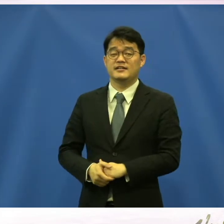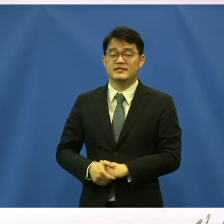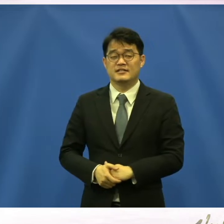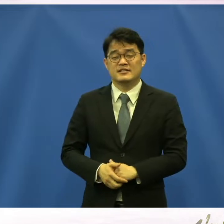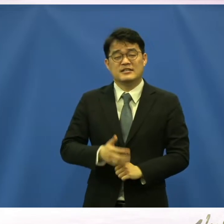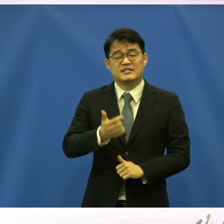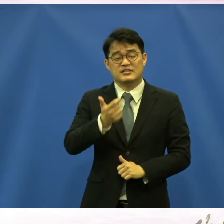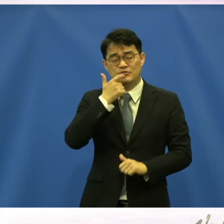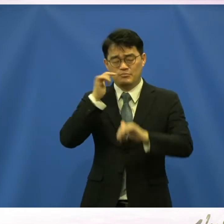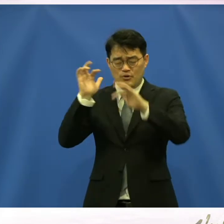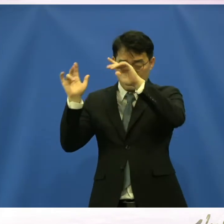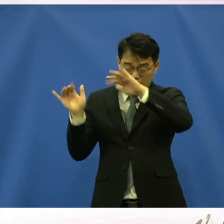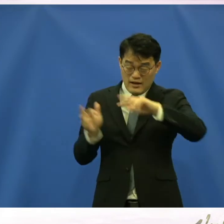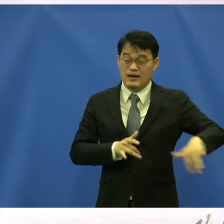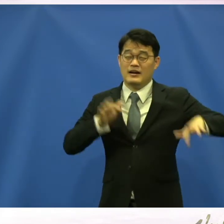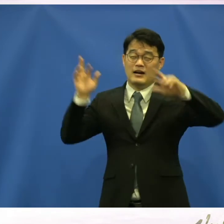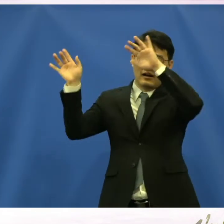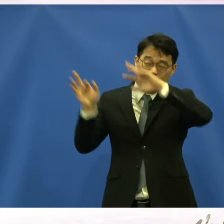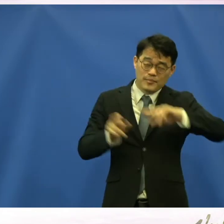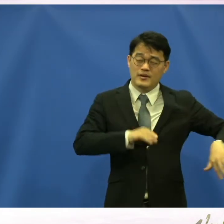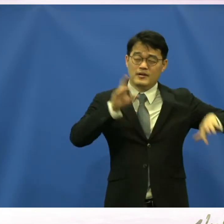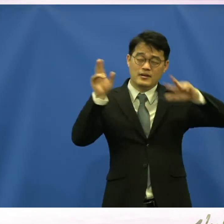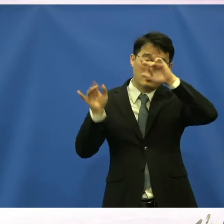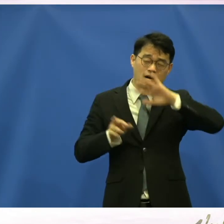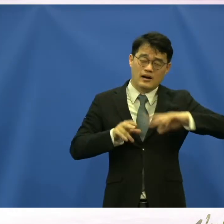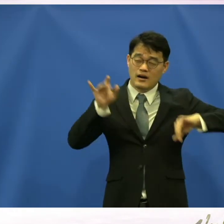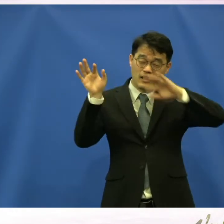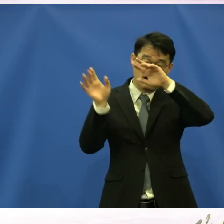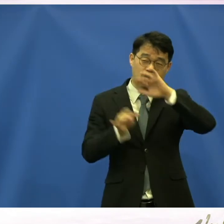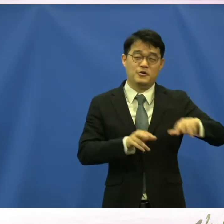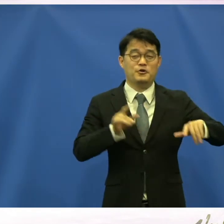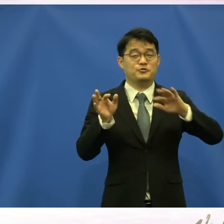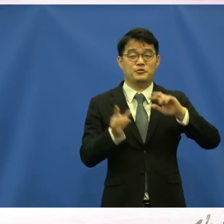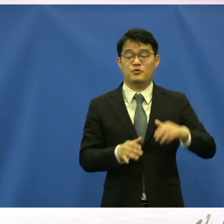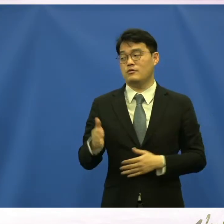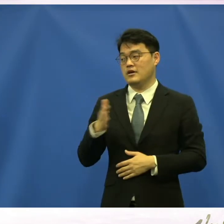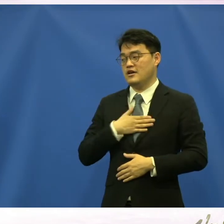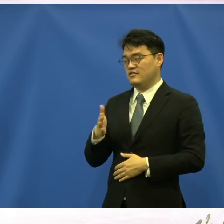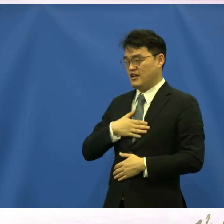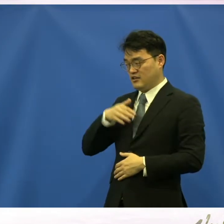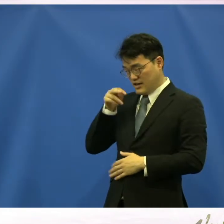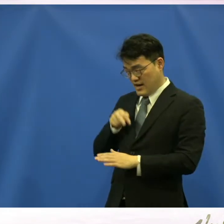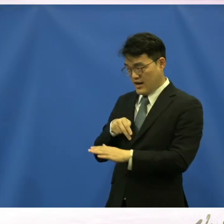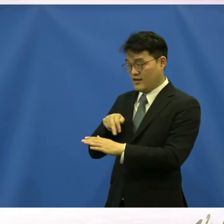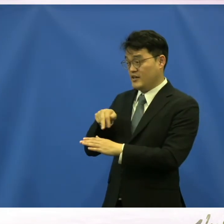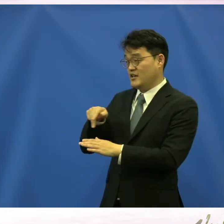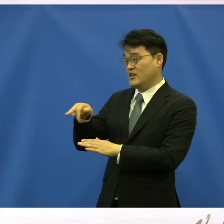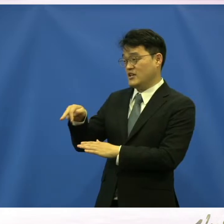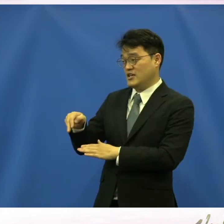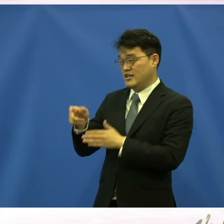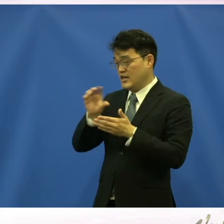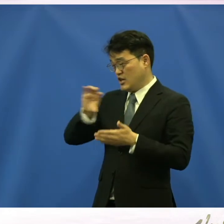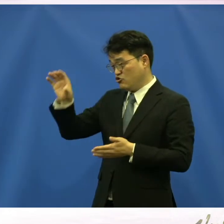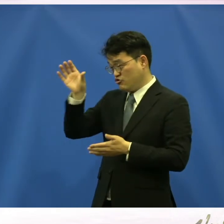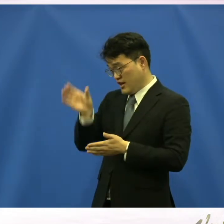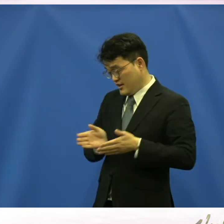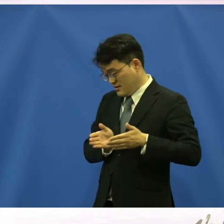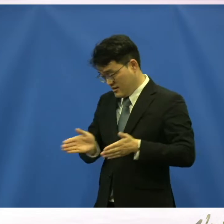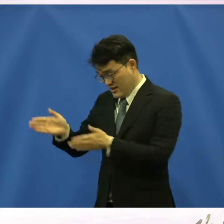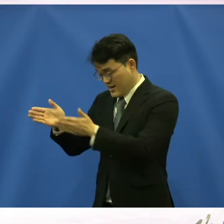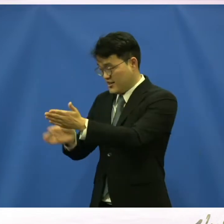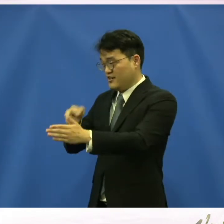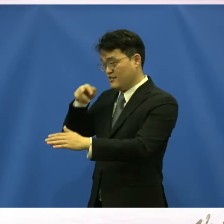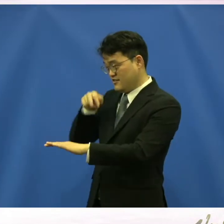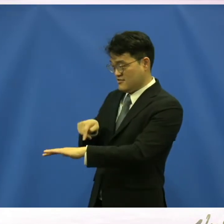앞길을 가려도 눈보라가 앞길을 가려도 나는 가리 주의